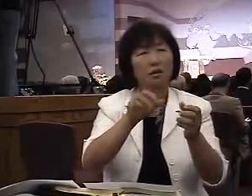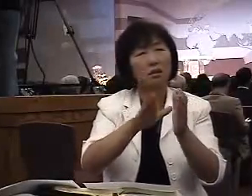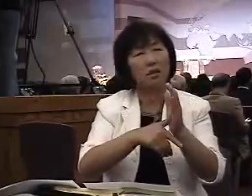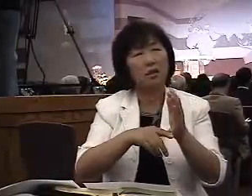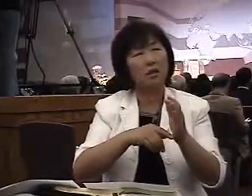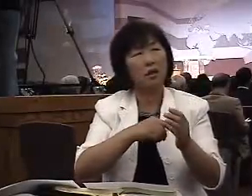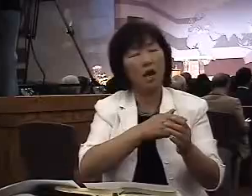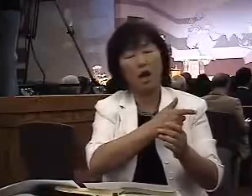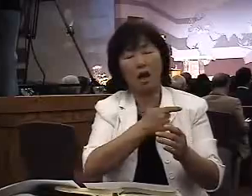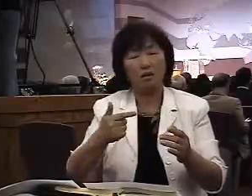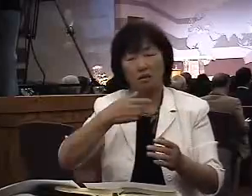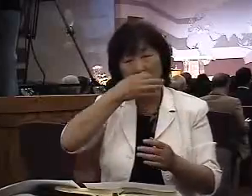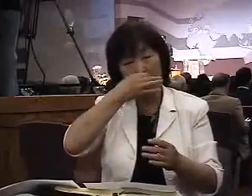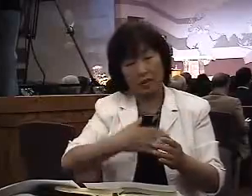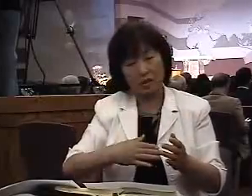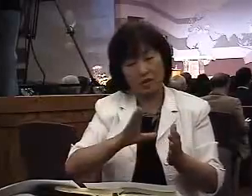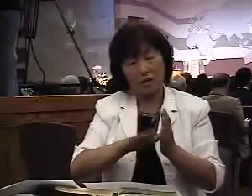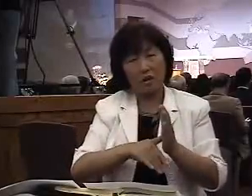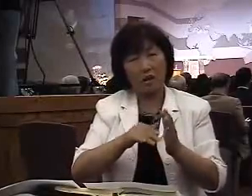때였습니다.